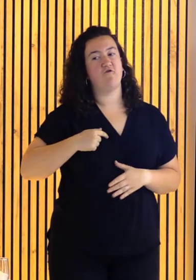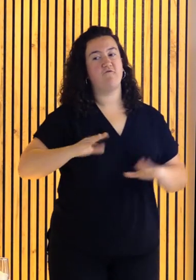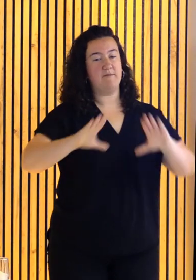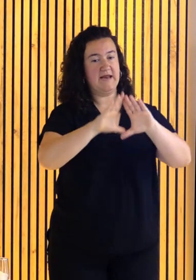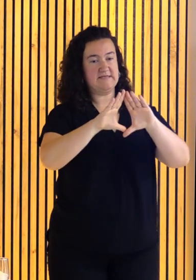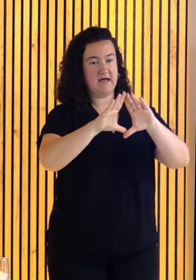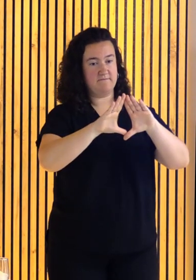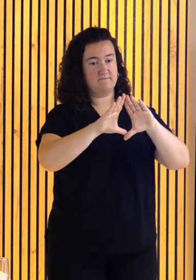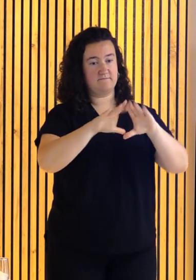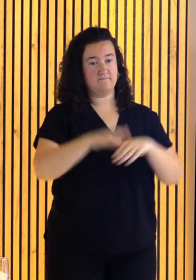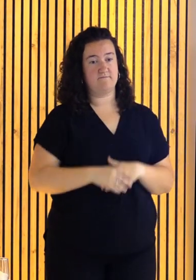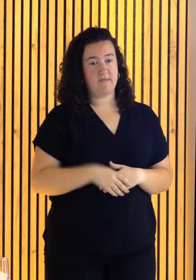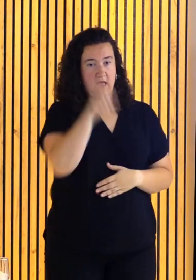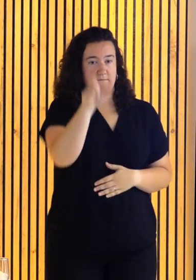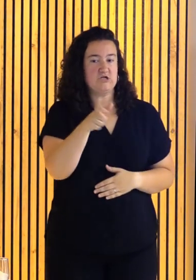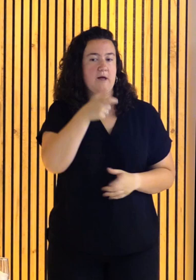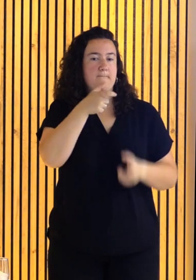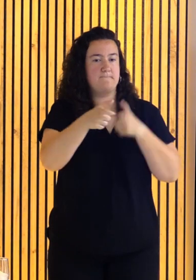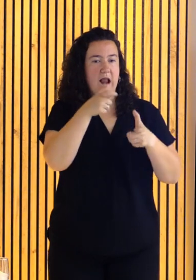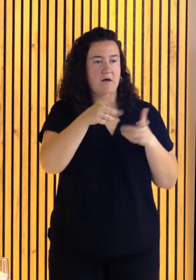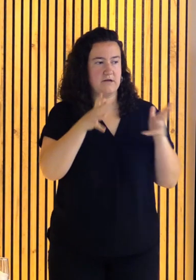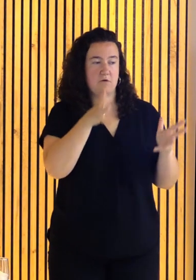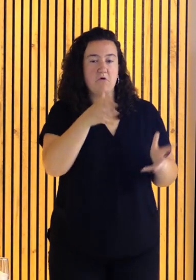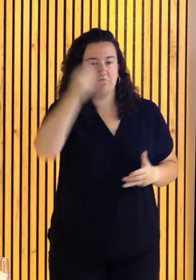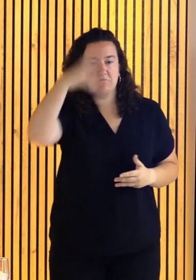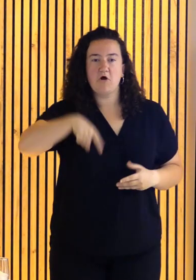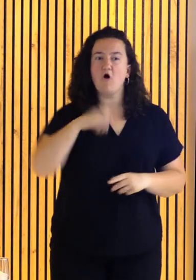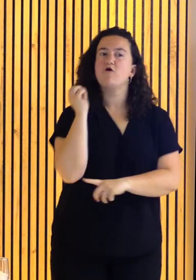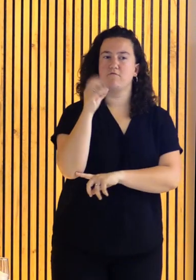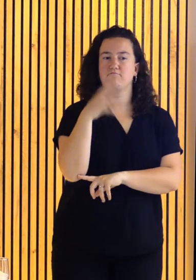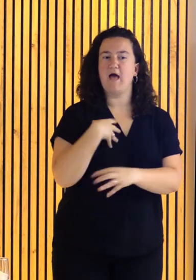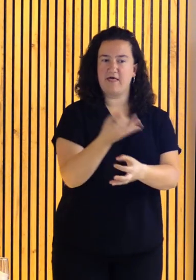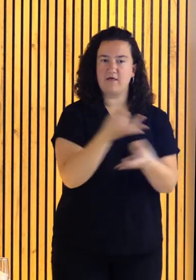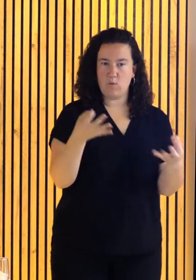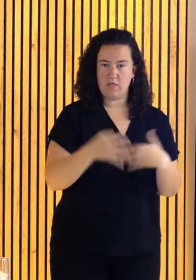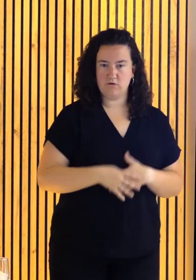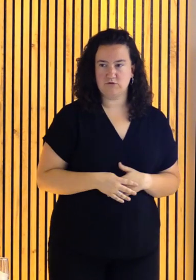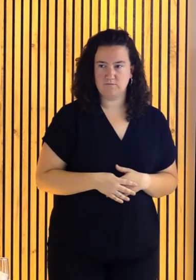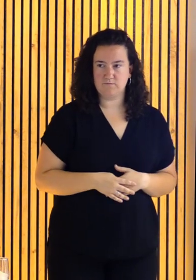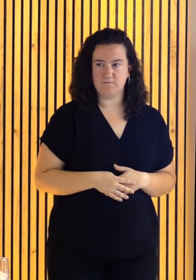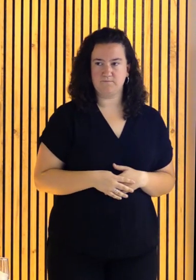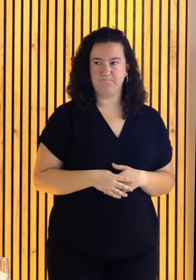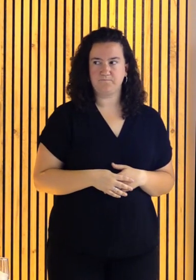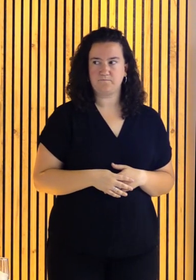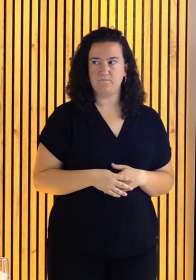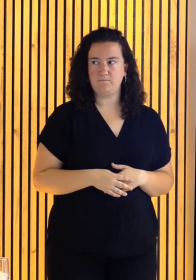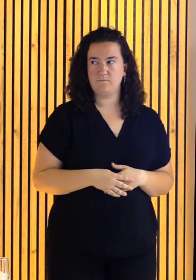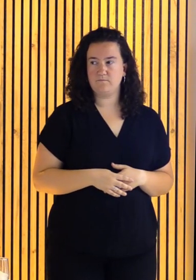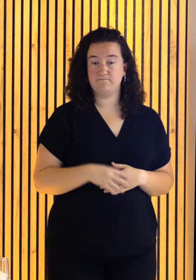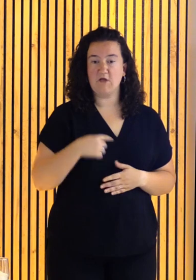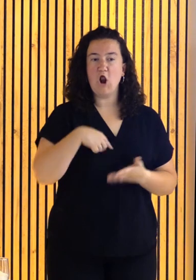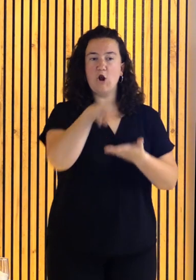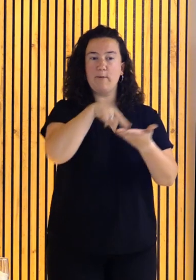ona, uste dut oso aproposa direla gaurko hitzaldirako, eta, bueno, irakurriko ditut, hankarik